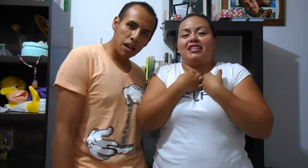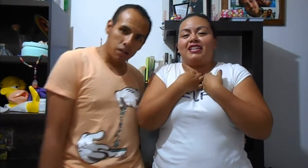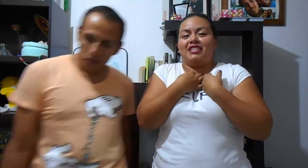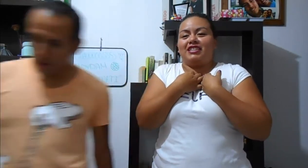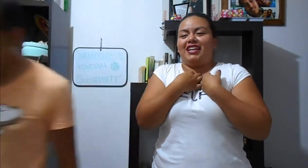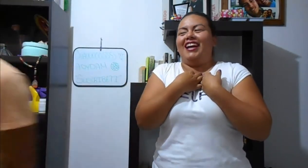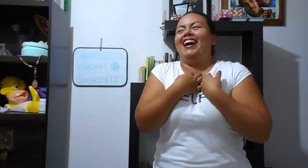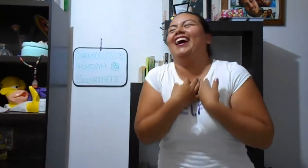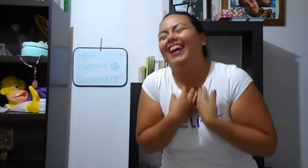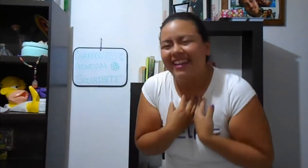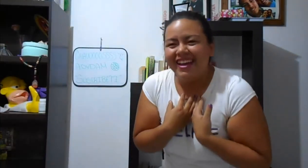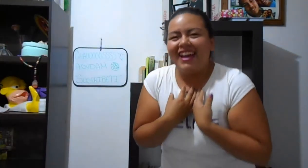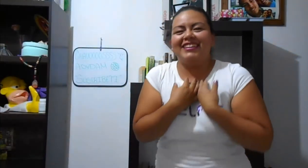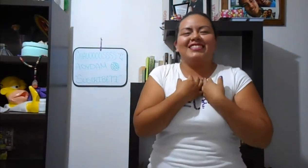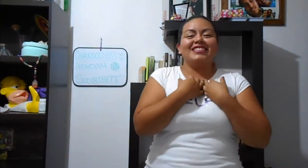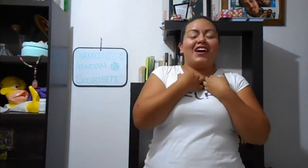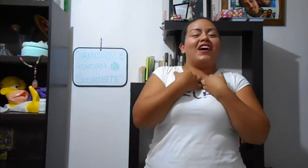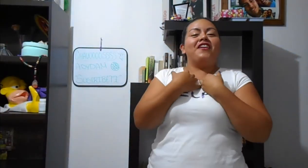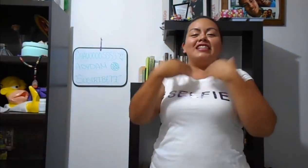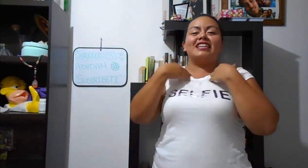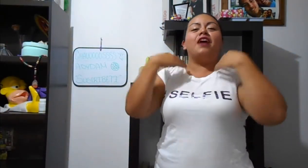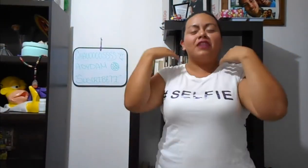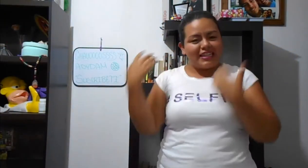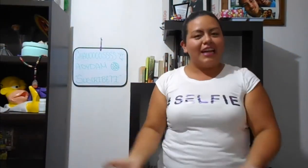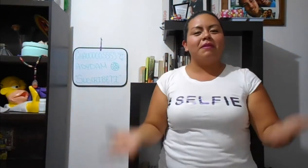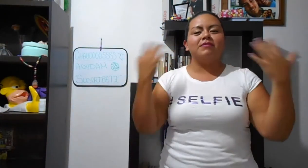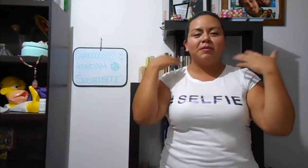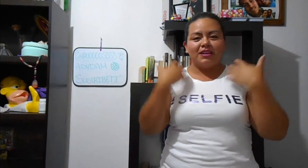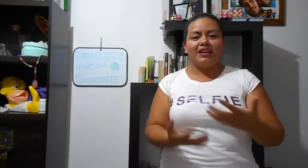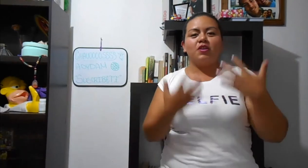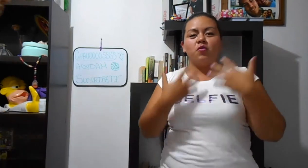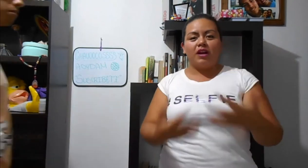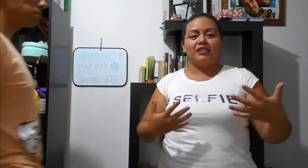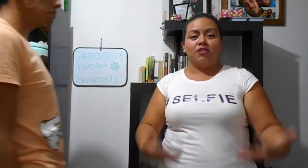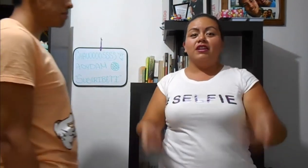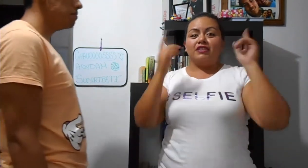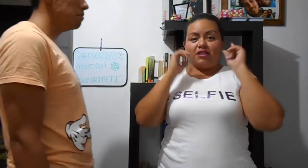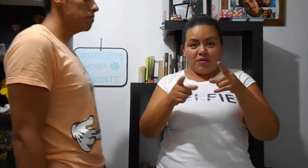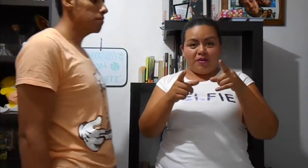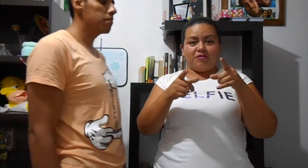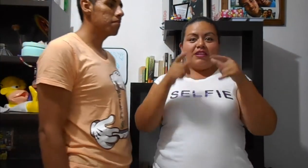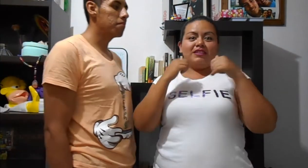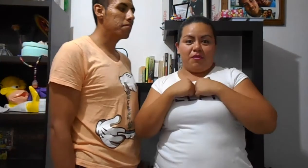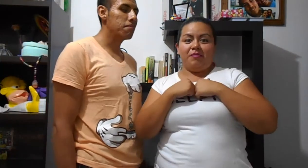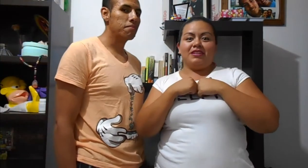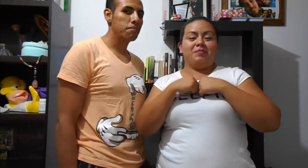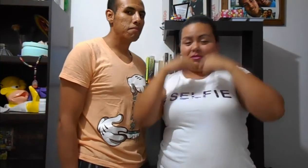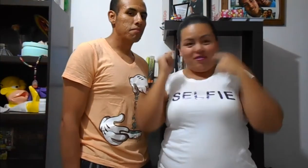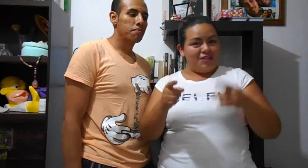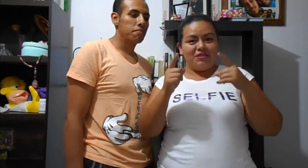hablan. el del chiste ahogado. Así que ahora sí a él vamos a ponerle un castigo. Si no se lo ponen ustedes, se lo voy a poner yo. Pero no,